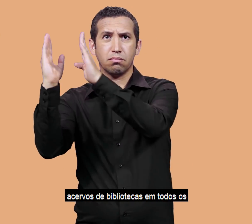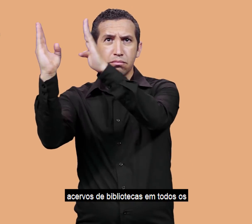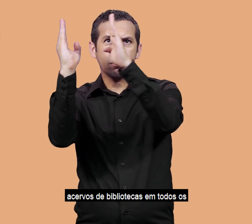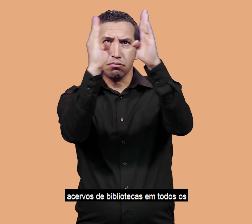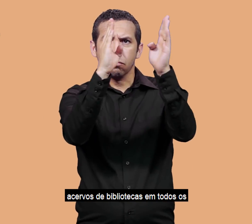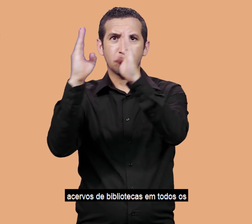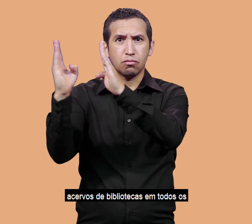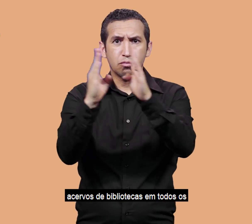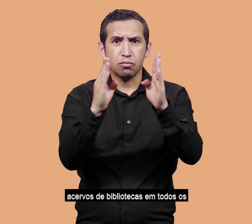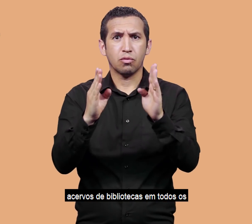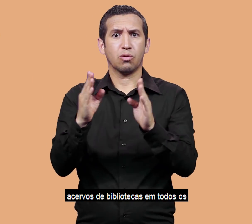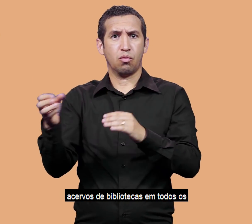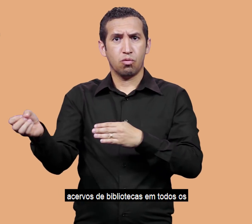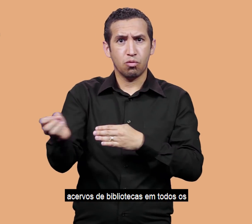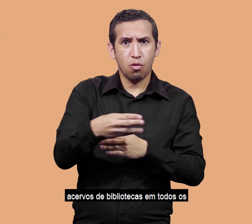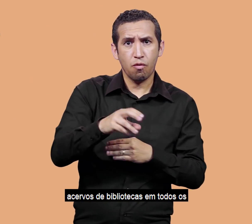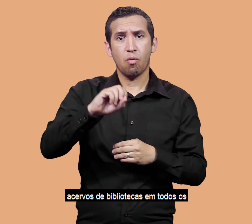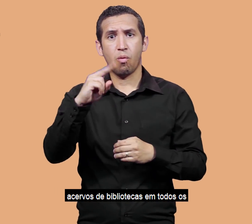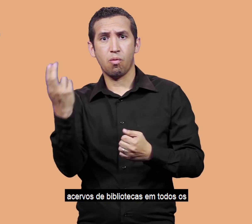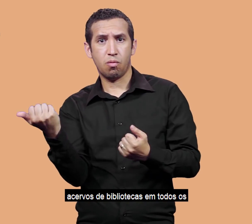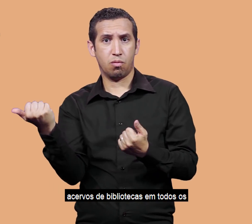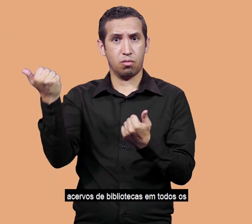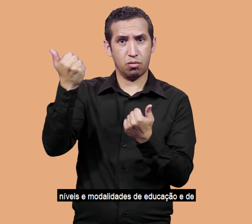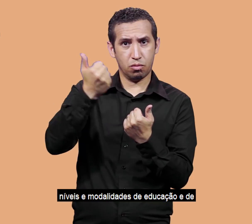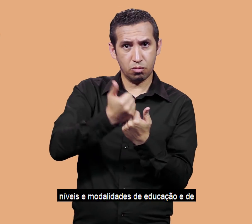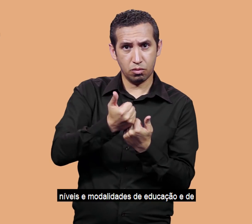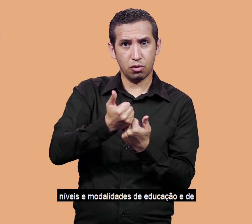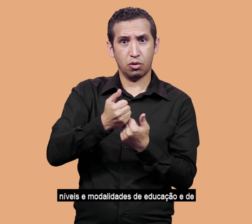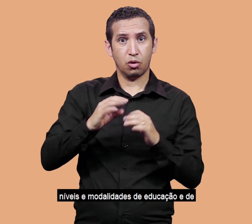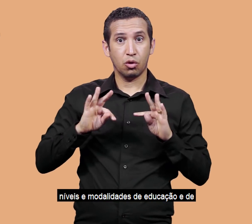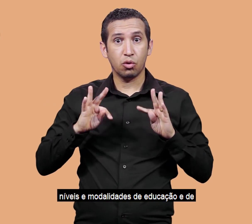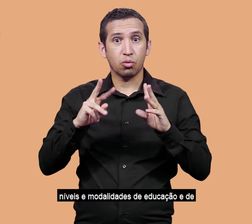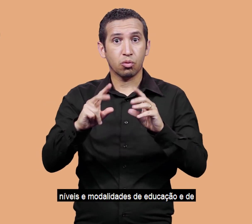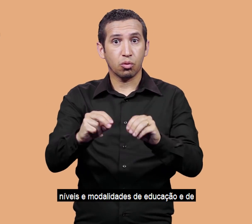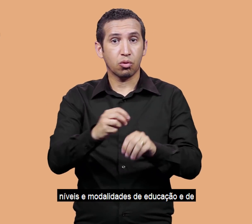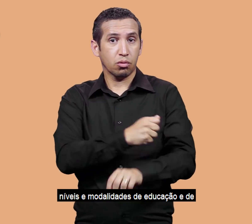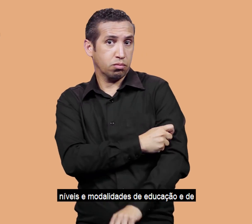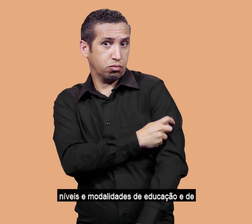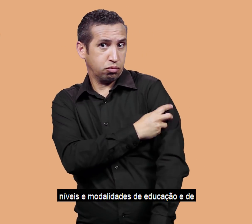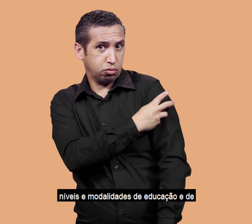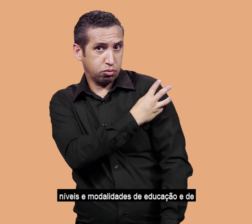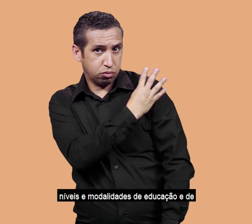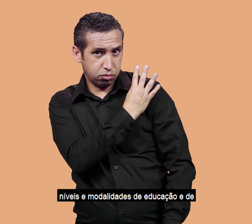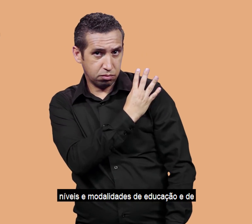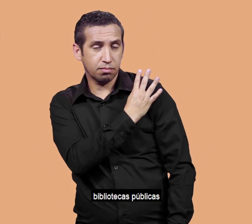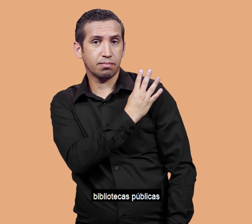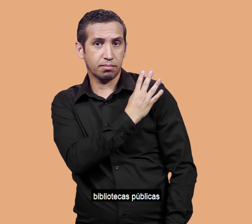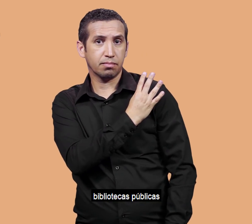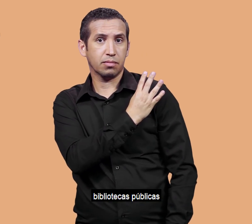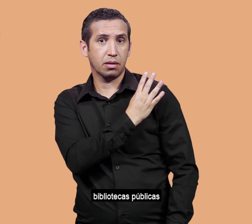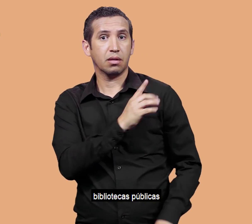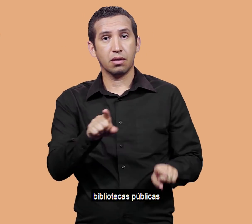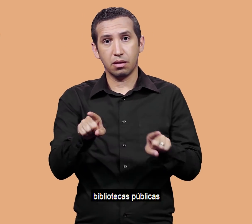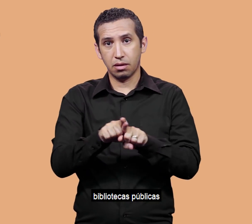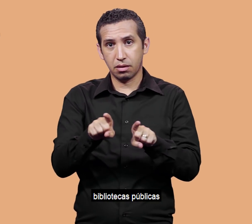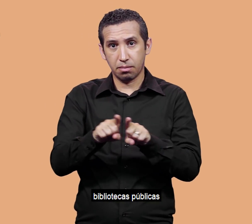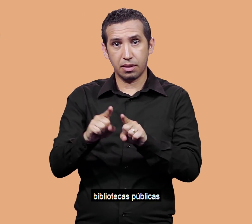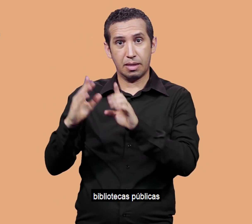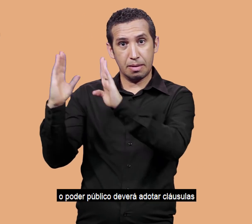acervos de bibliotecas em todos os níveis e modalidades de educação e de bibliotecas públicas o